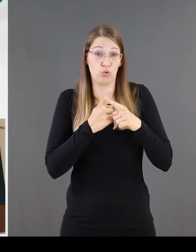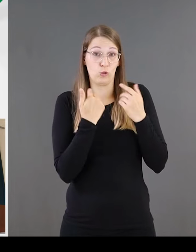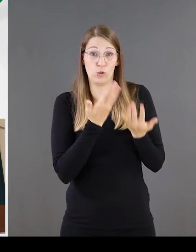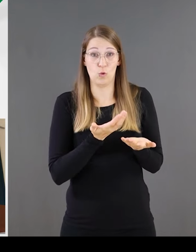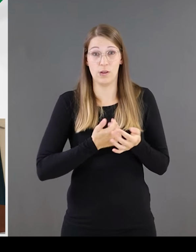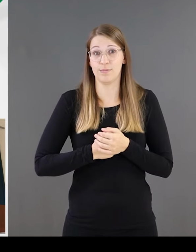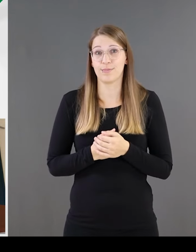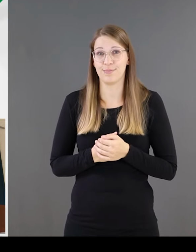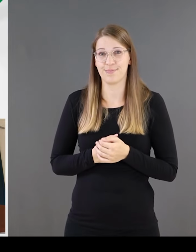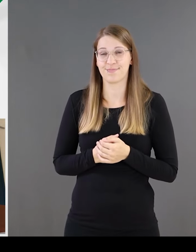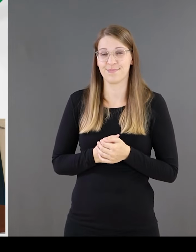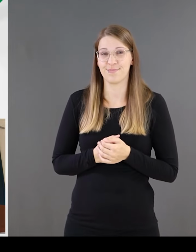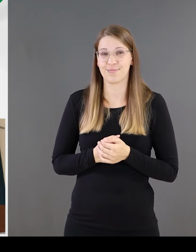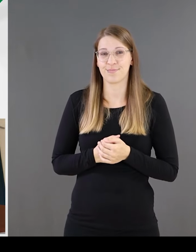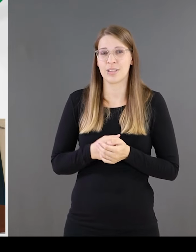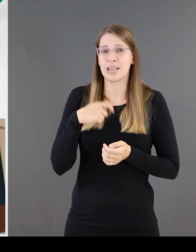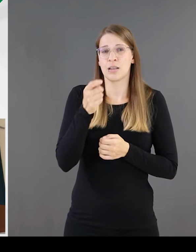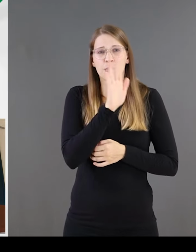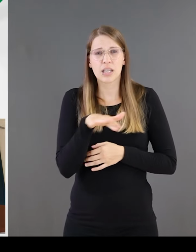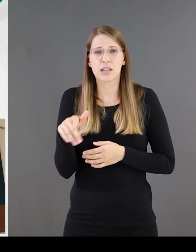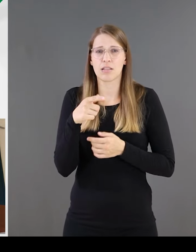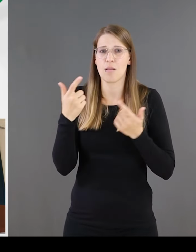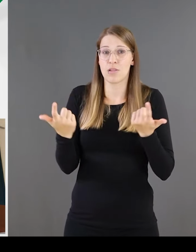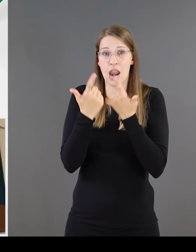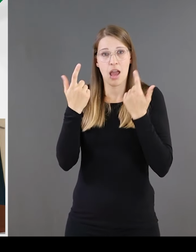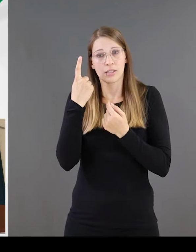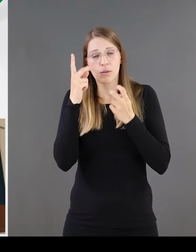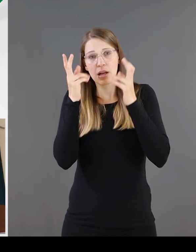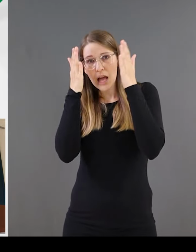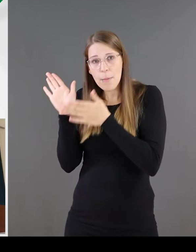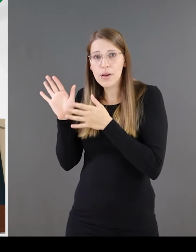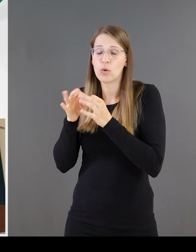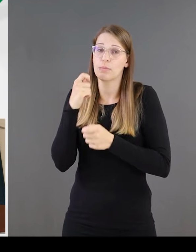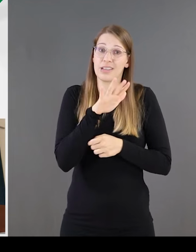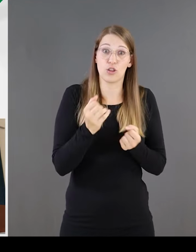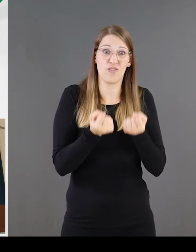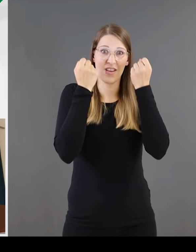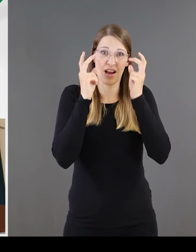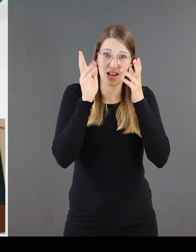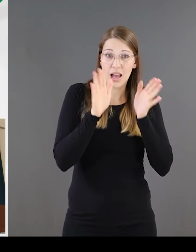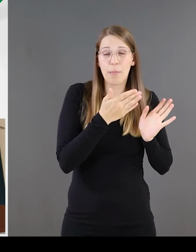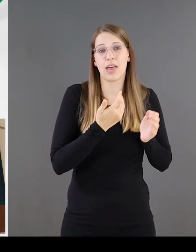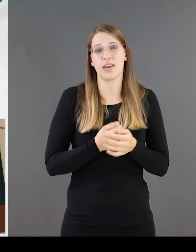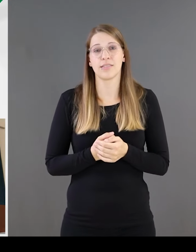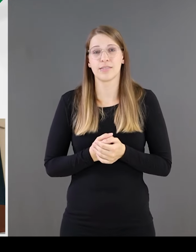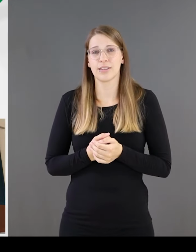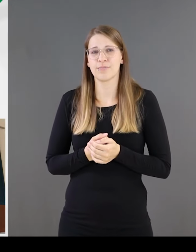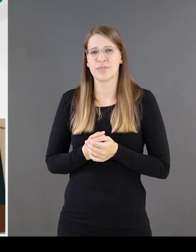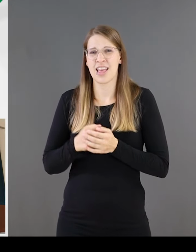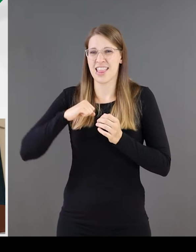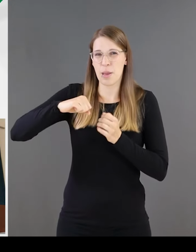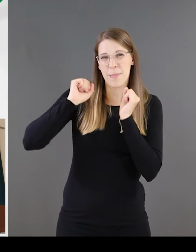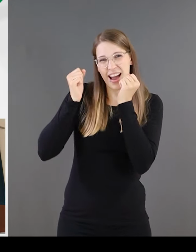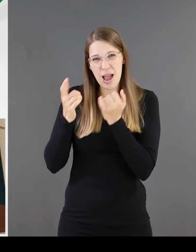ablenkbar. Es gibt Kinder, die einfach schwerer ablenkbar sind. Das Temperament ist etwas, mit dem die Kinder auf die Welt kommen. Das